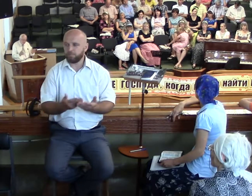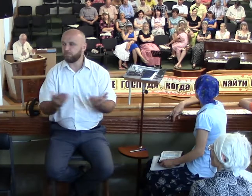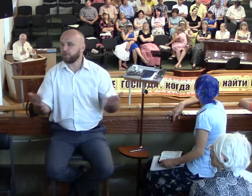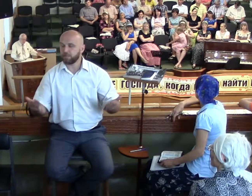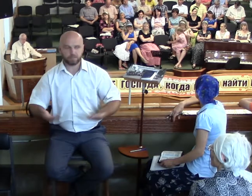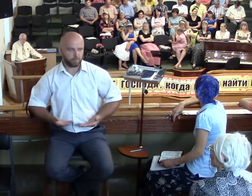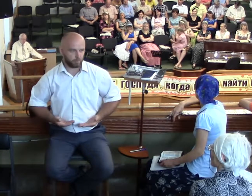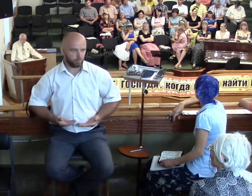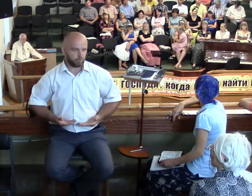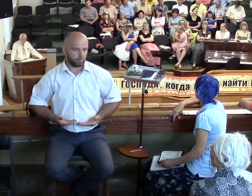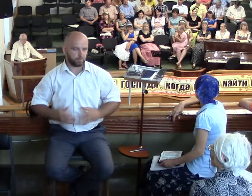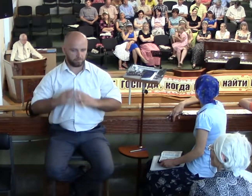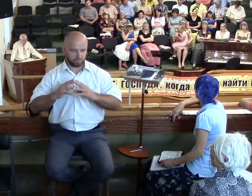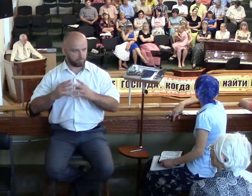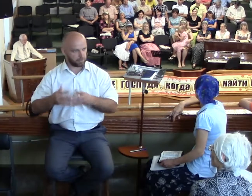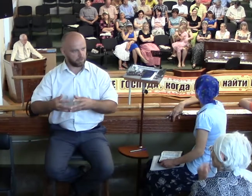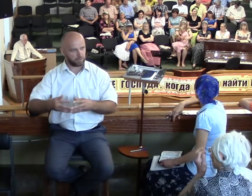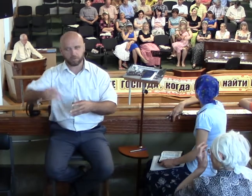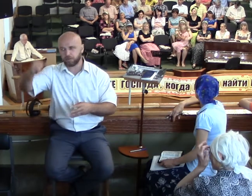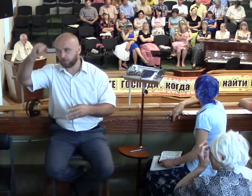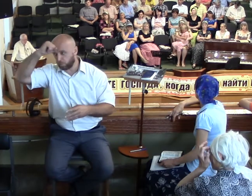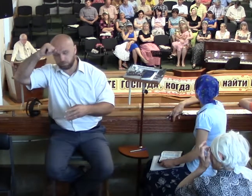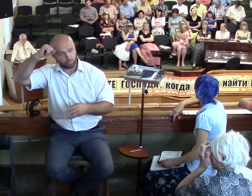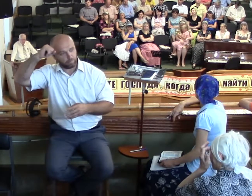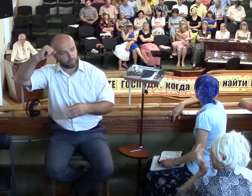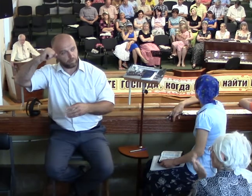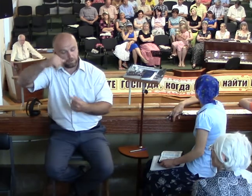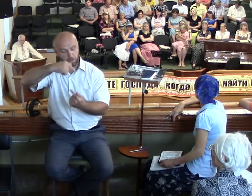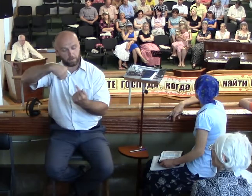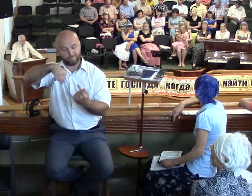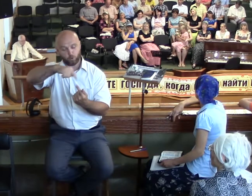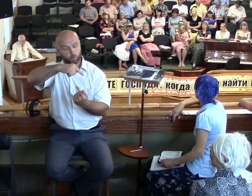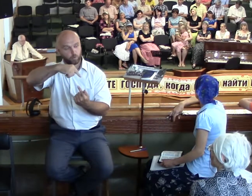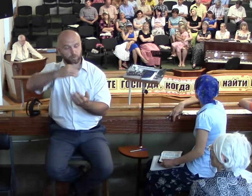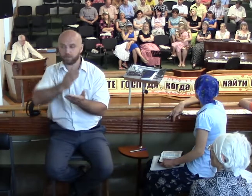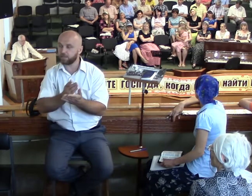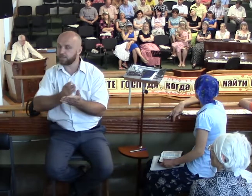сами в эти проблемы идем. Очень часто мы сами, знаете,